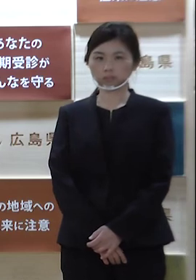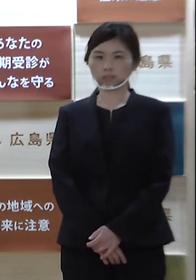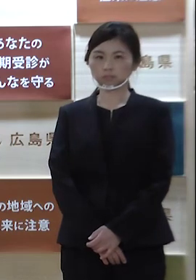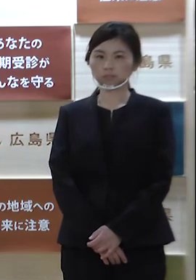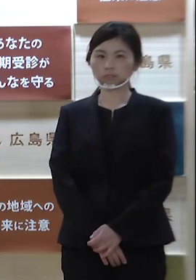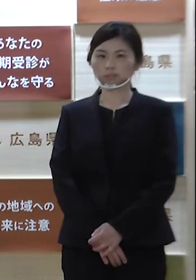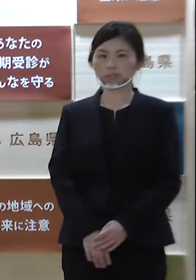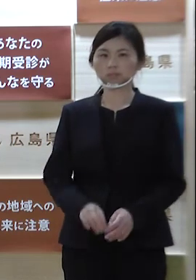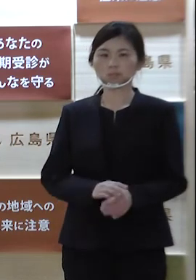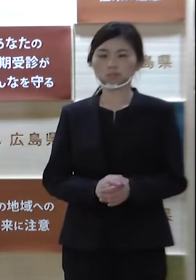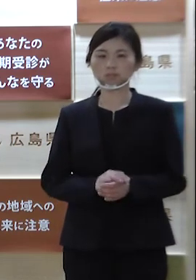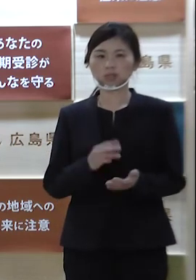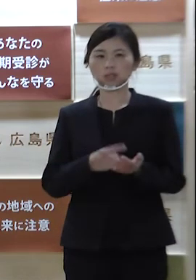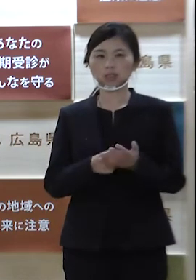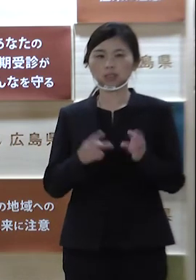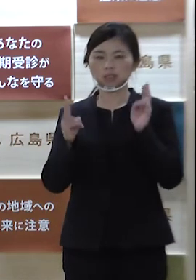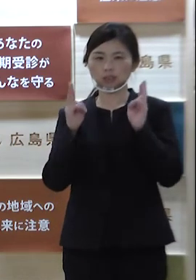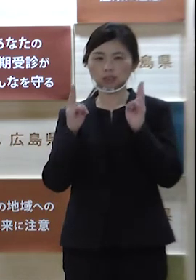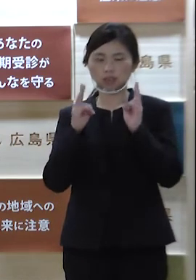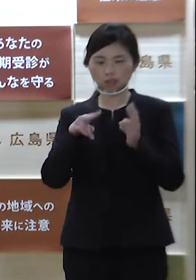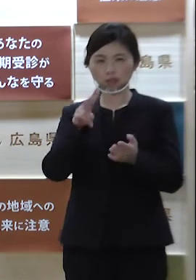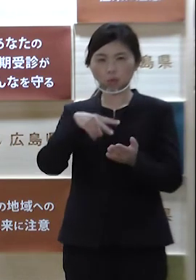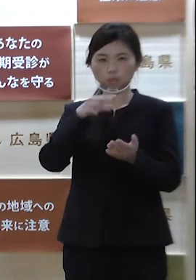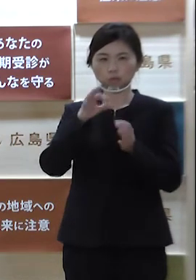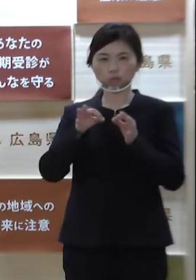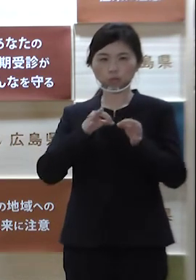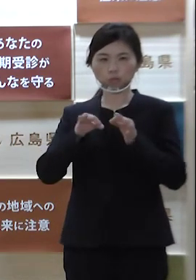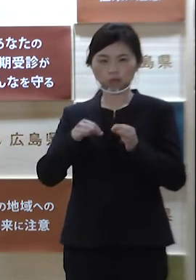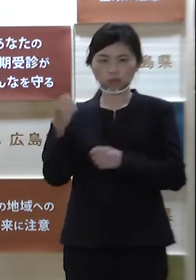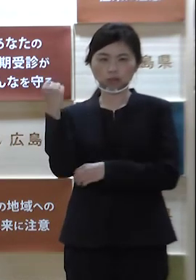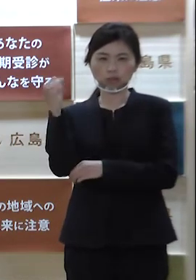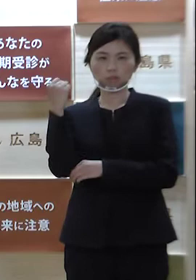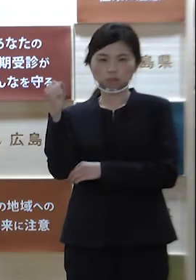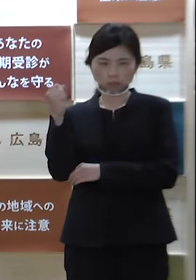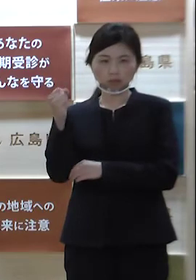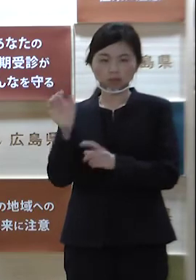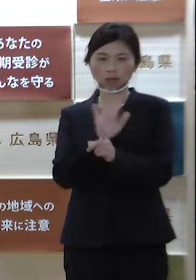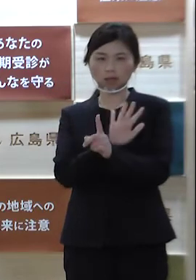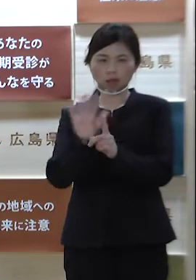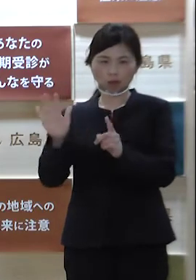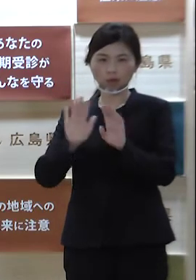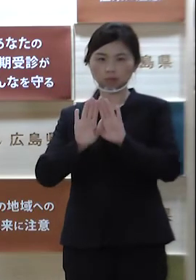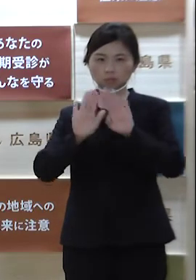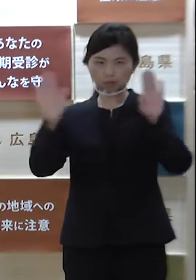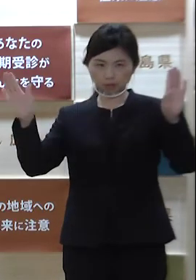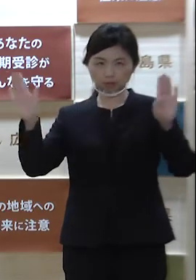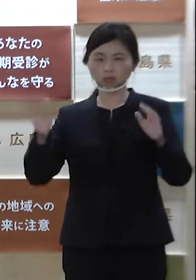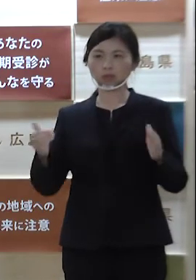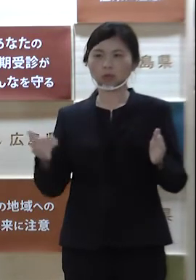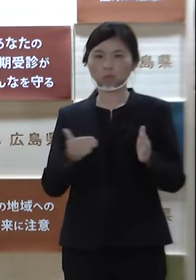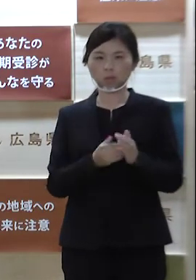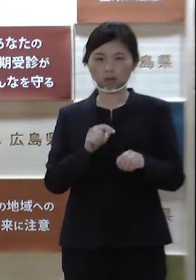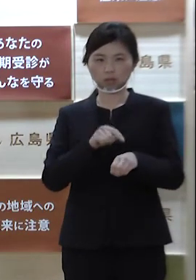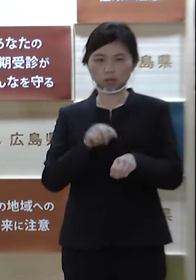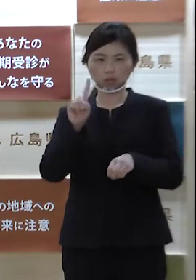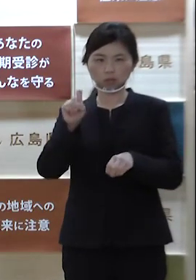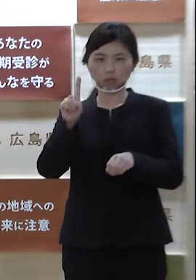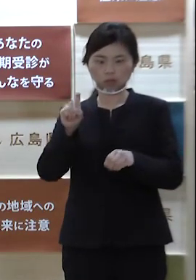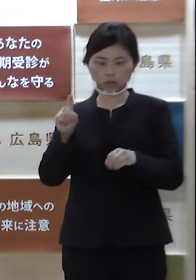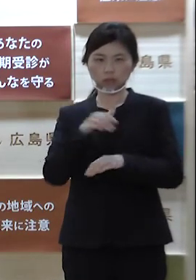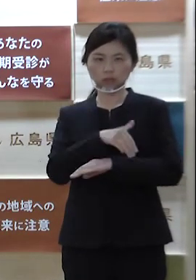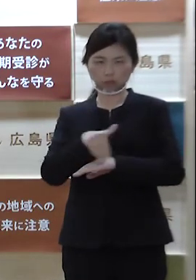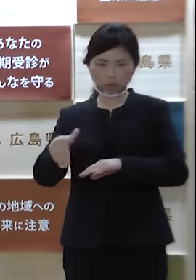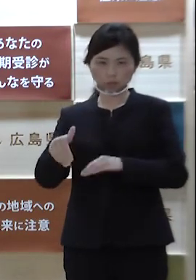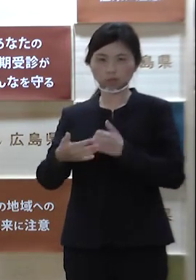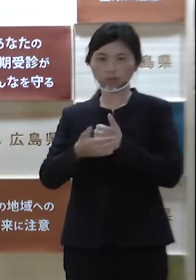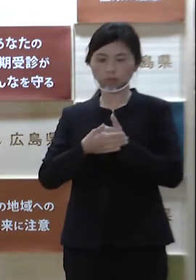幹事社の読売新聞です。これから定例会見を始めます。終了は11時を予定しておりますので、ご